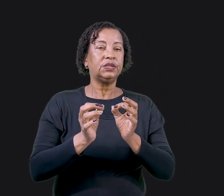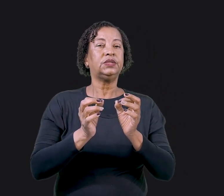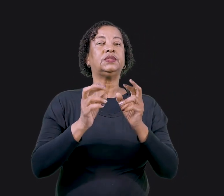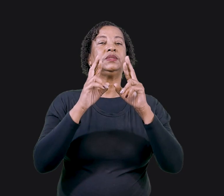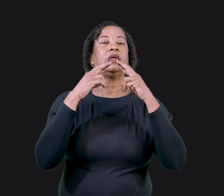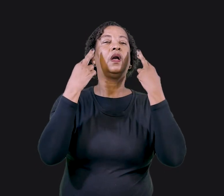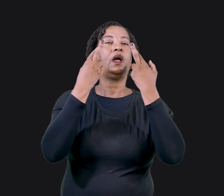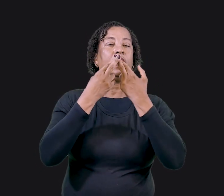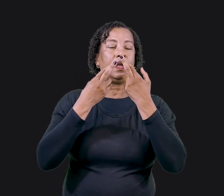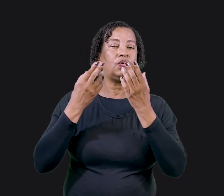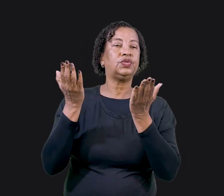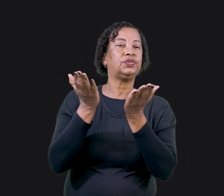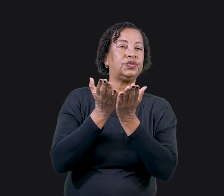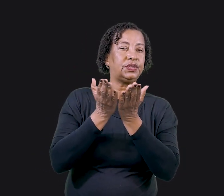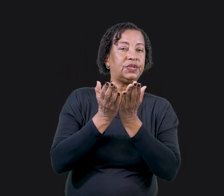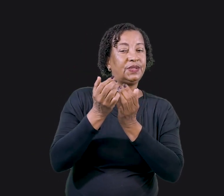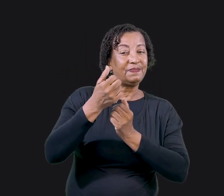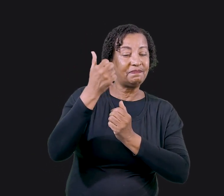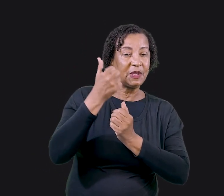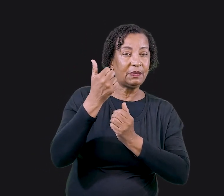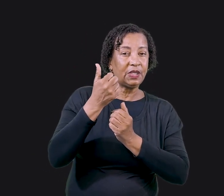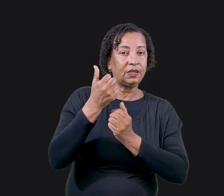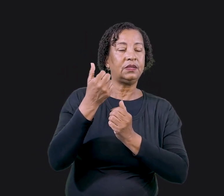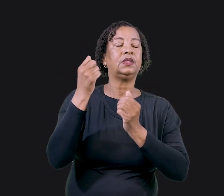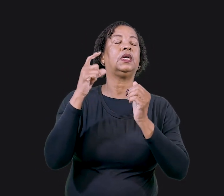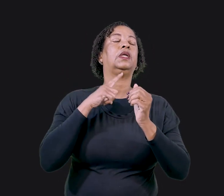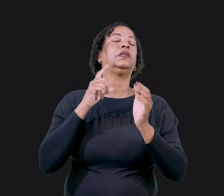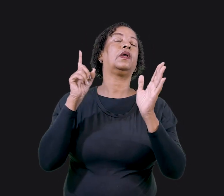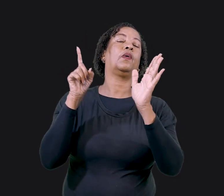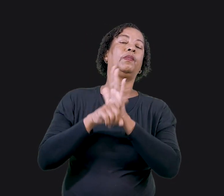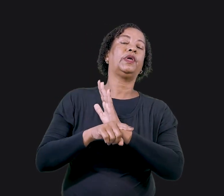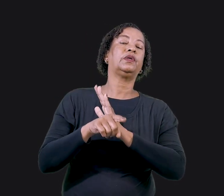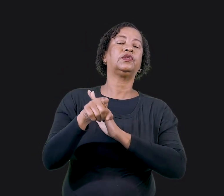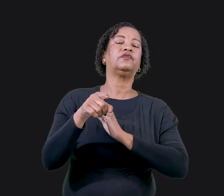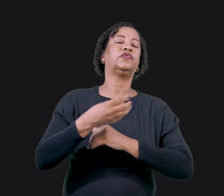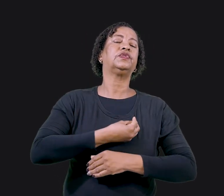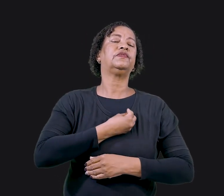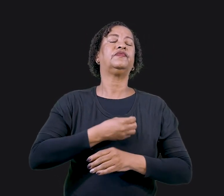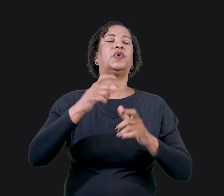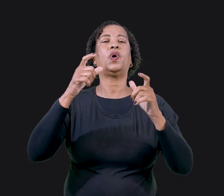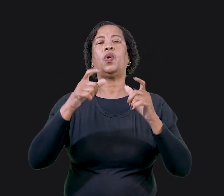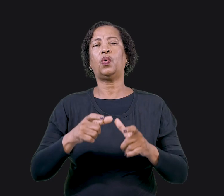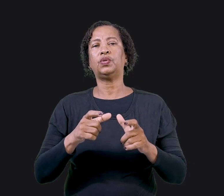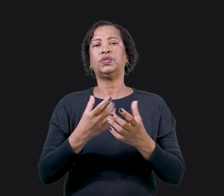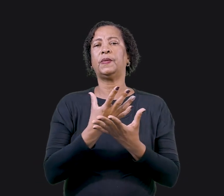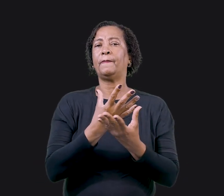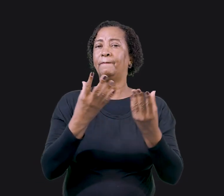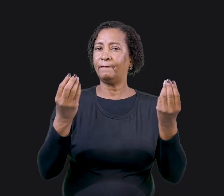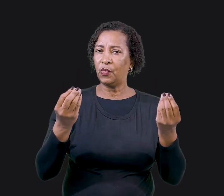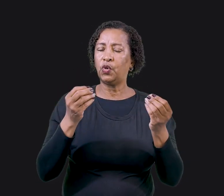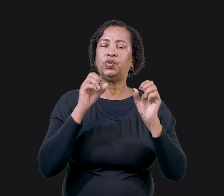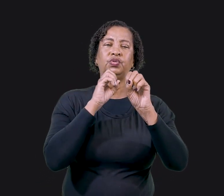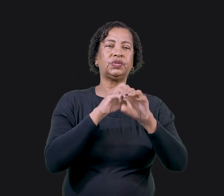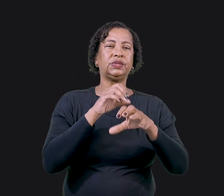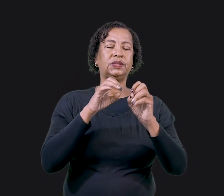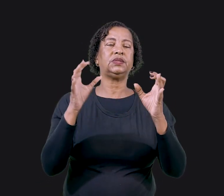um desafio e uma pergunta. Onde você está, hein? Muitos dos ensinamentos de Jesus apresentam 2 tipos